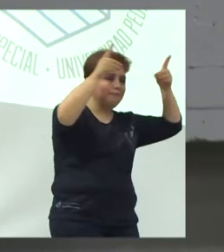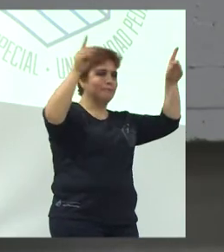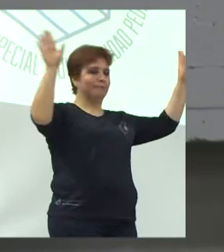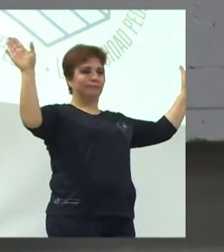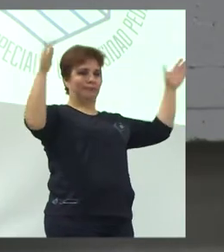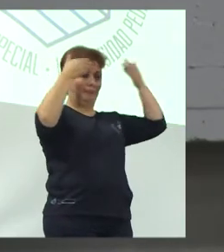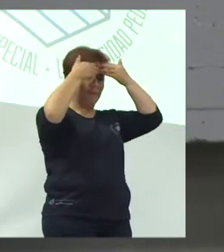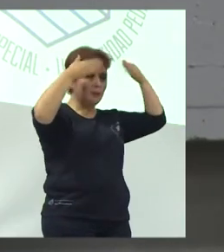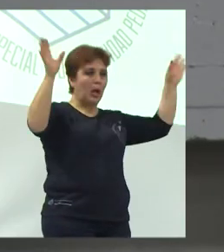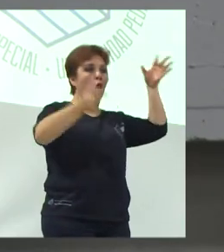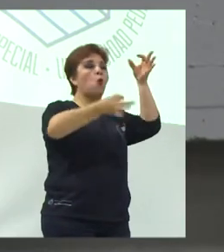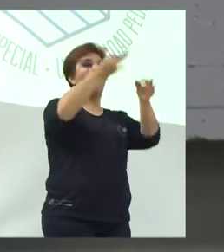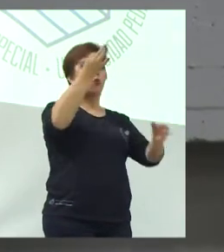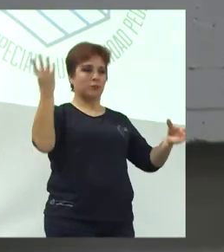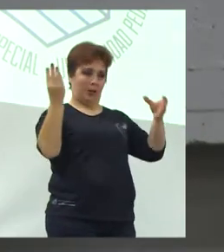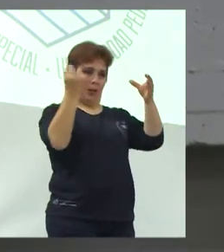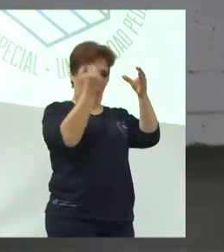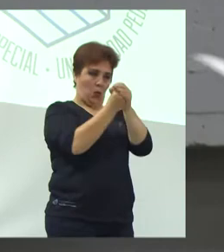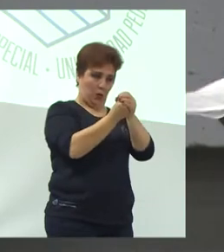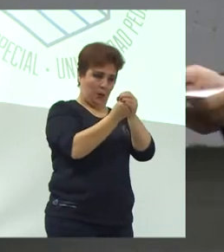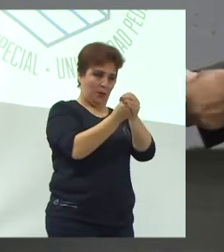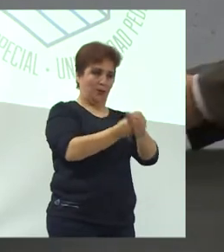muchas gracias